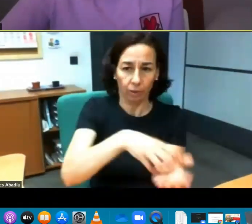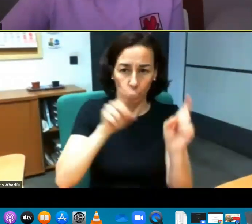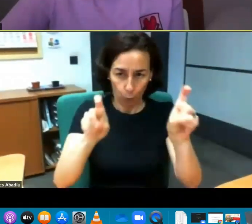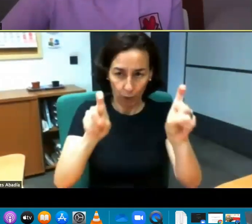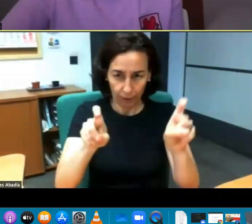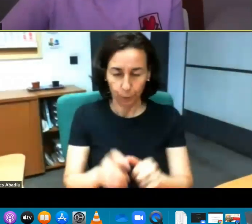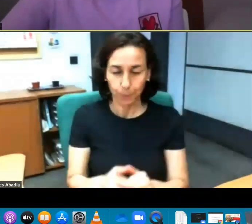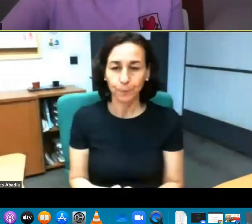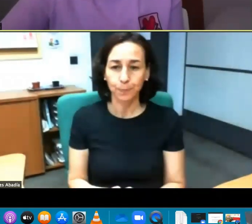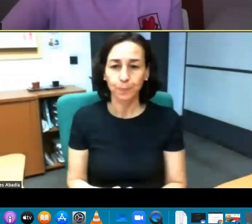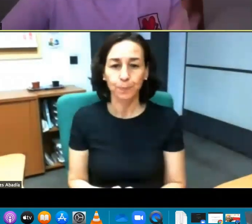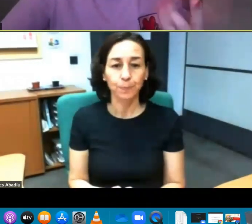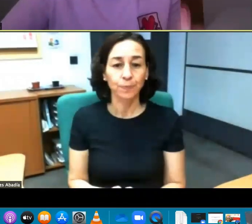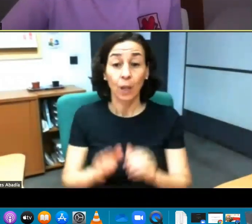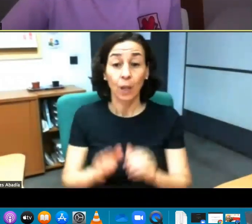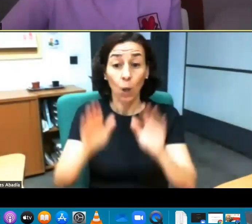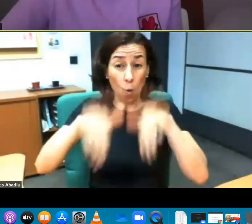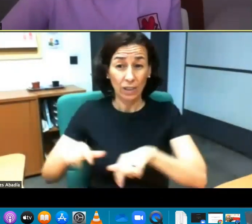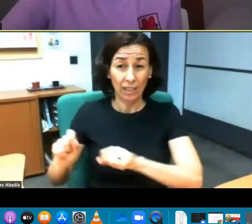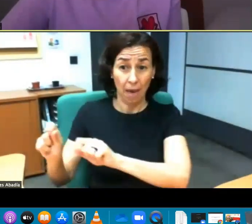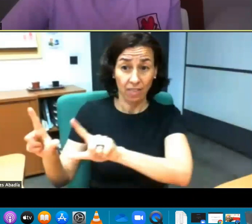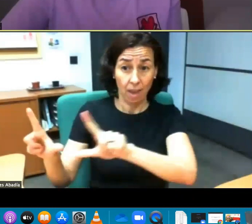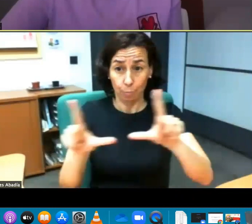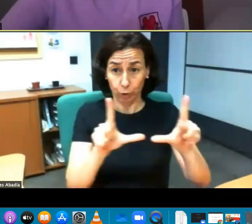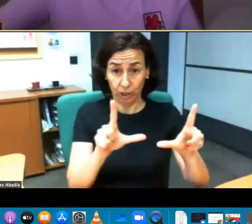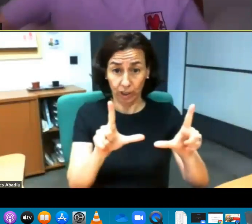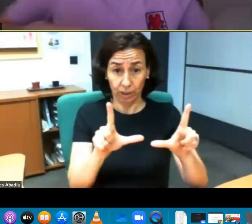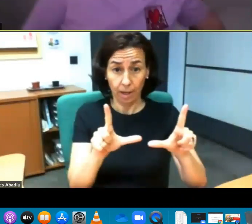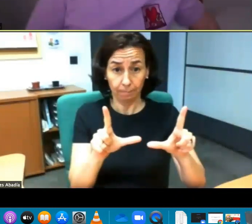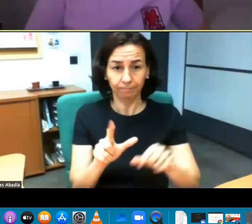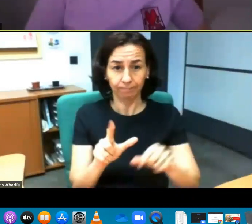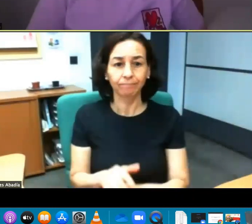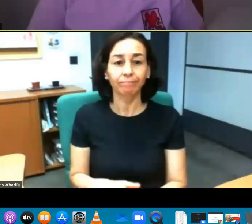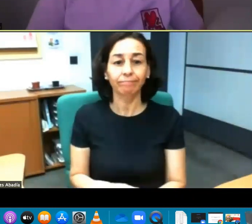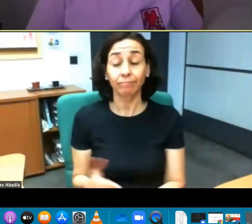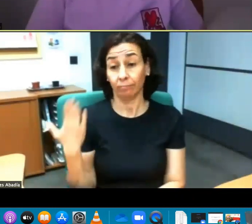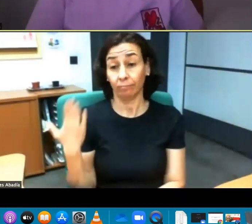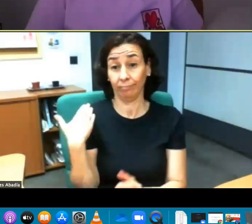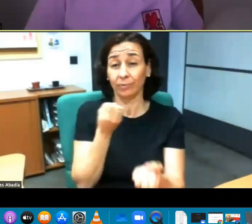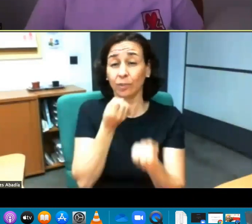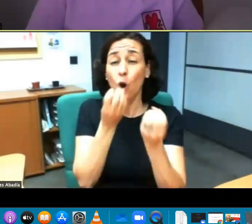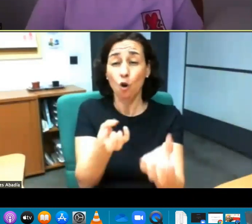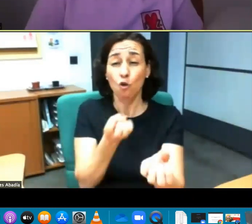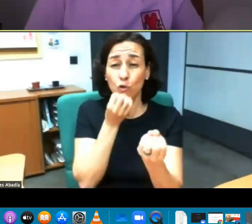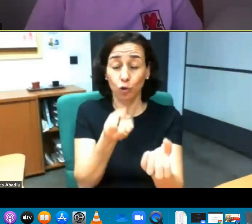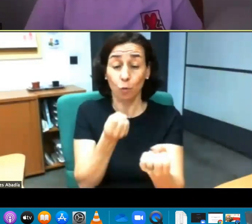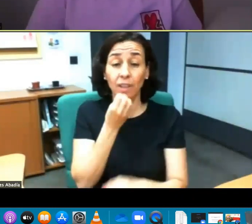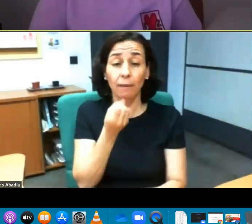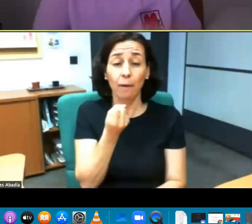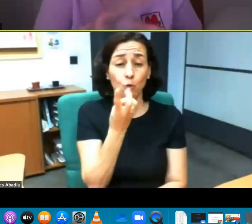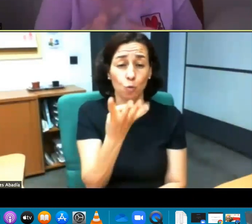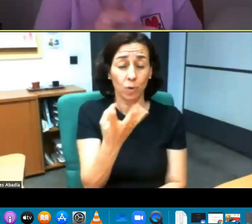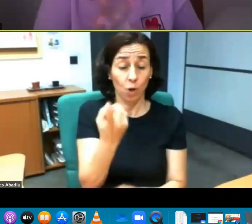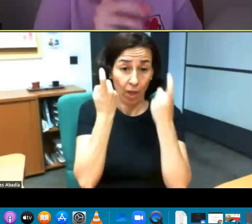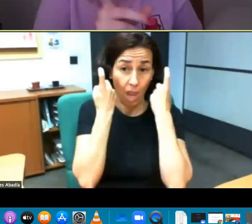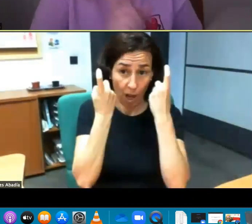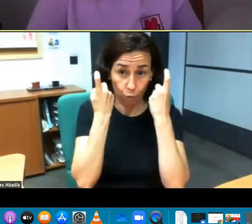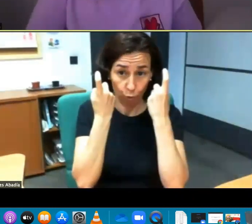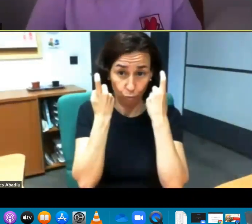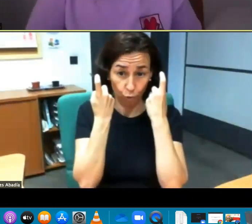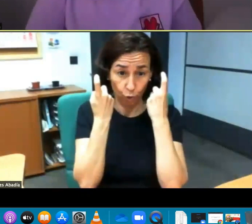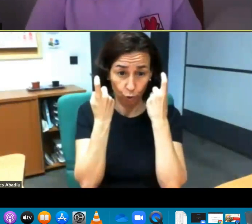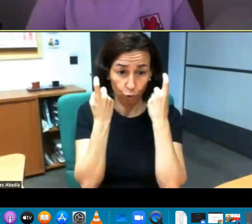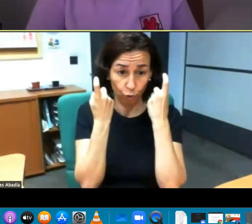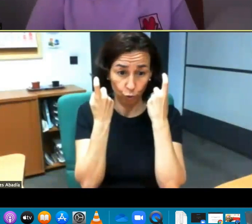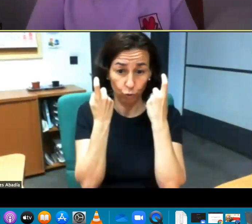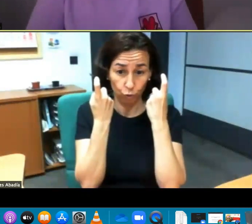Finalmente, en la siguiente diapositiva, como en el caso anterior, os comentaba un poco el número de alumnos. Bueno, se me ha ido ahí porque no,